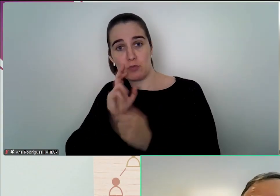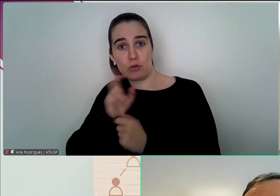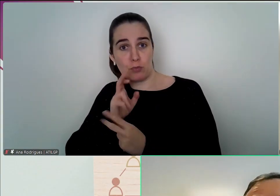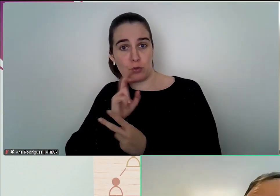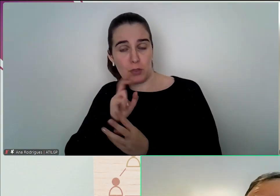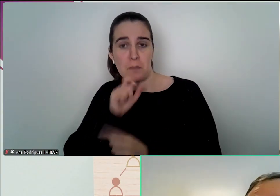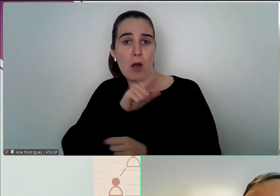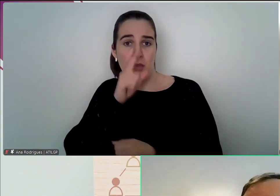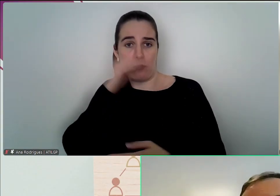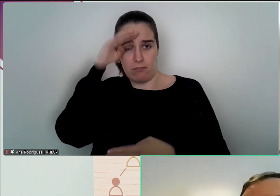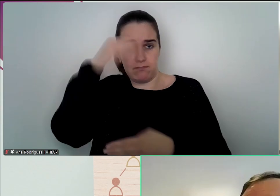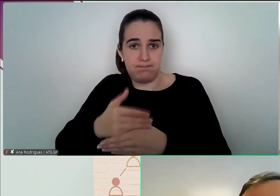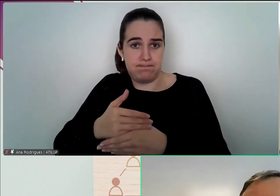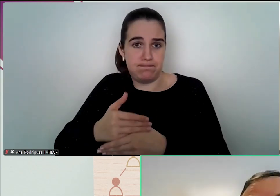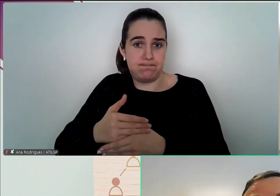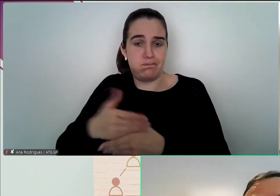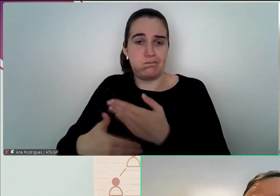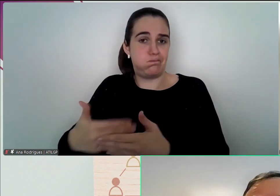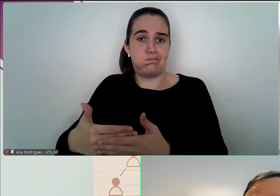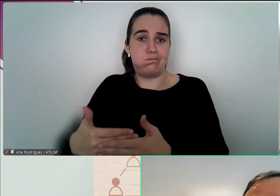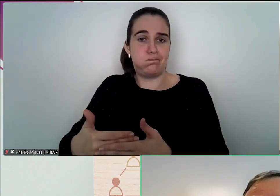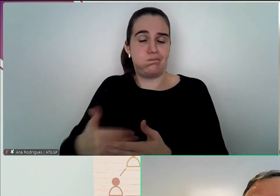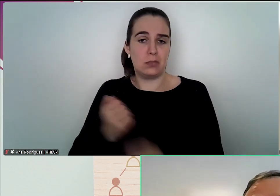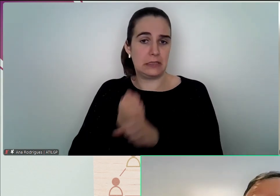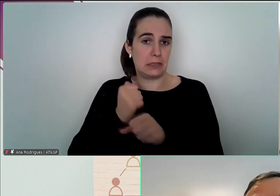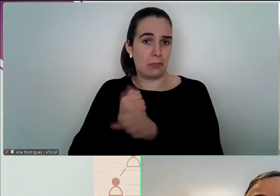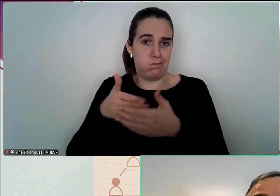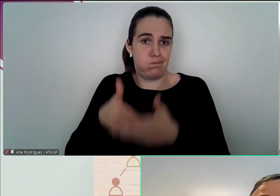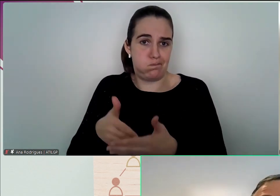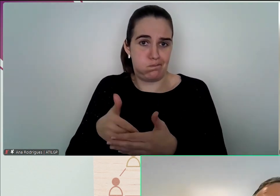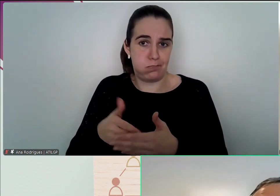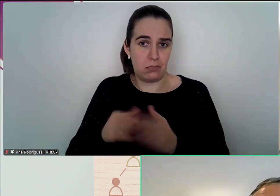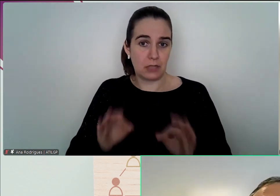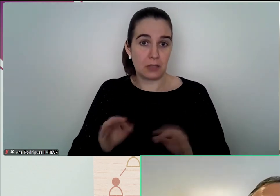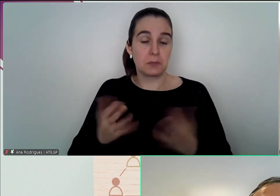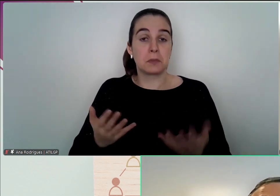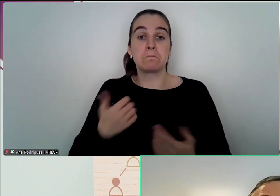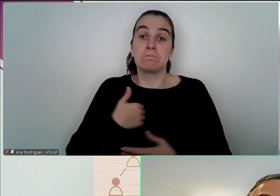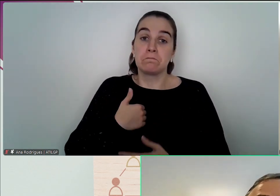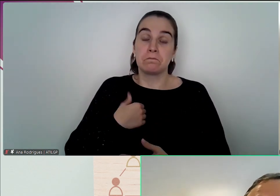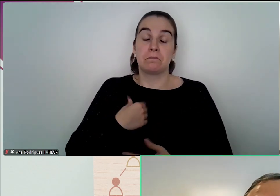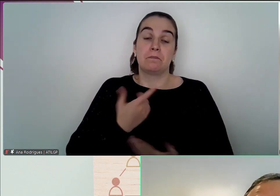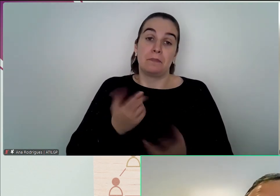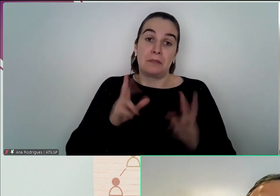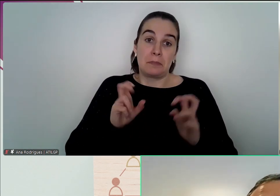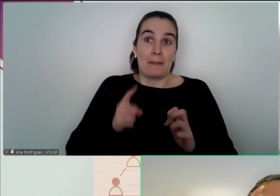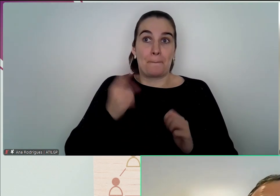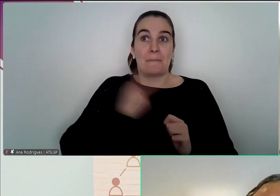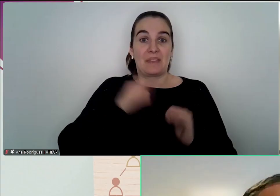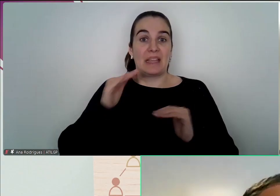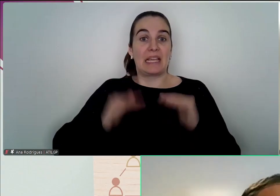poderá, eventualmente, colocar em causa o cumprimento da missão do serviço, não é? Bom, e a questão aqui é do equilíbrio, não